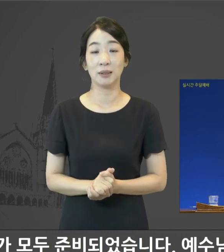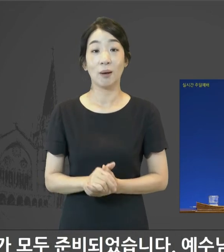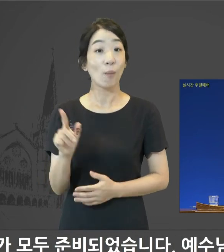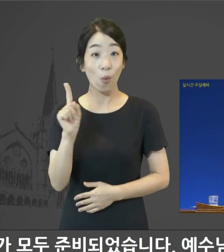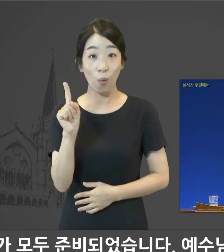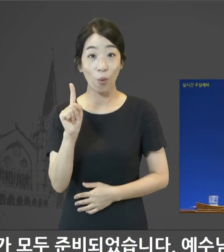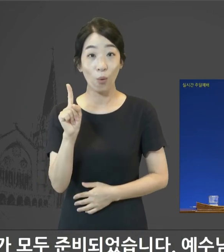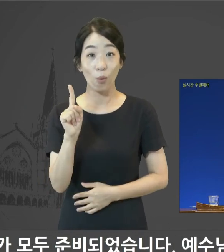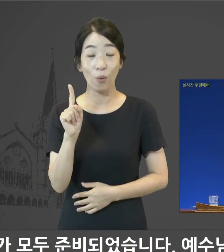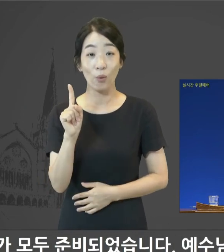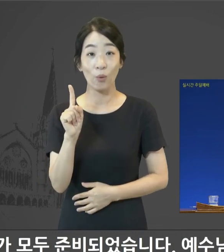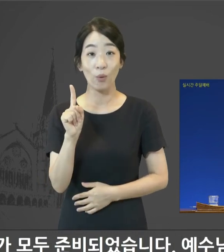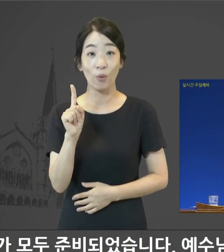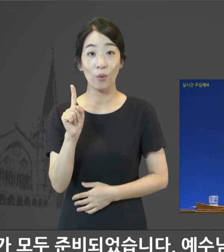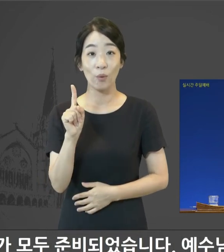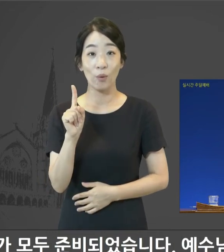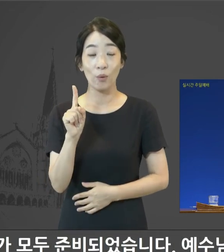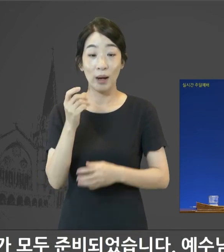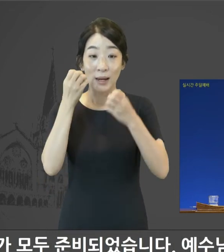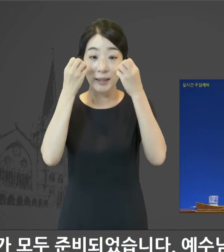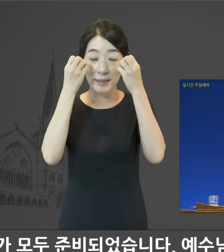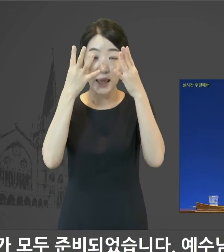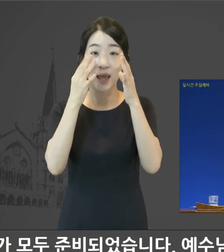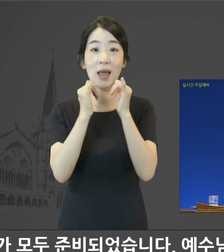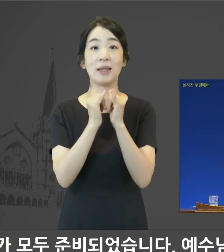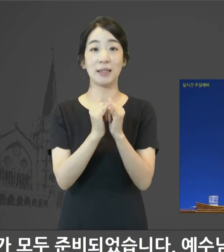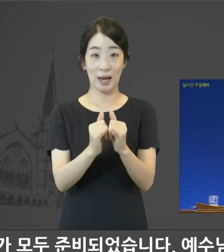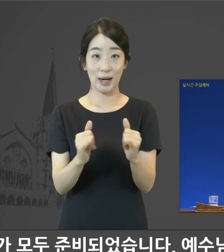무엇입니까? 새 사람들입니다.